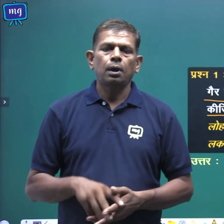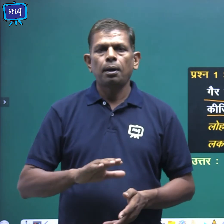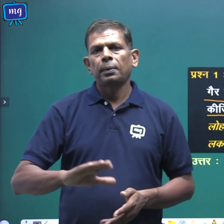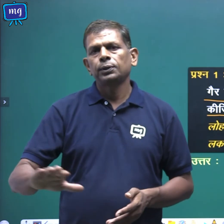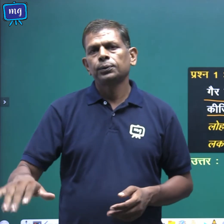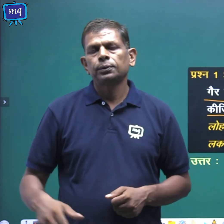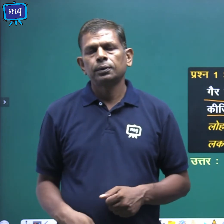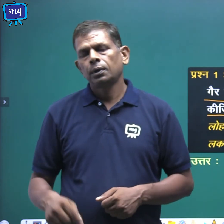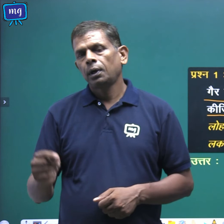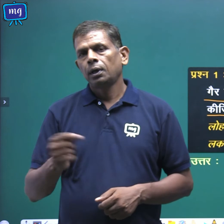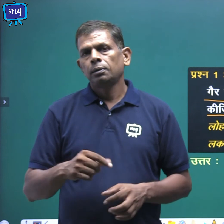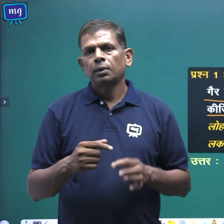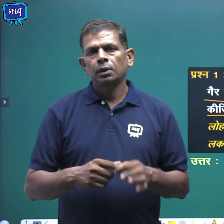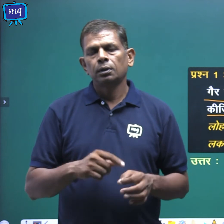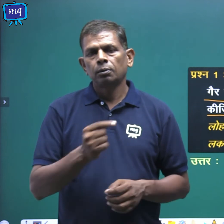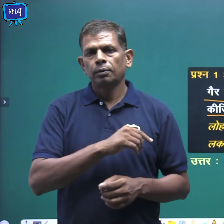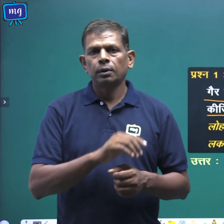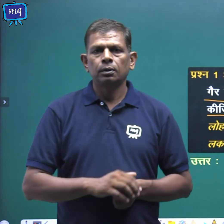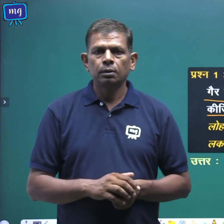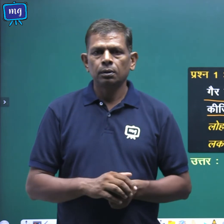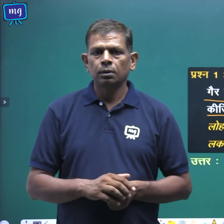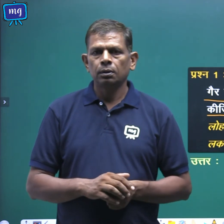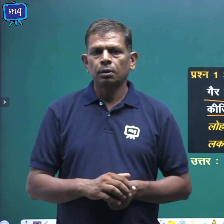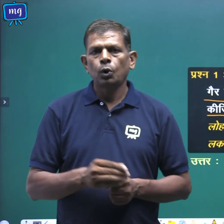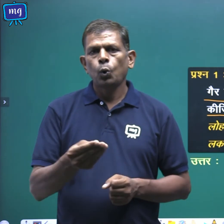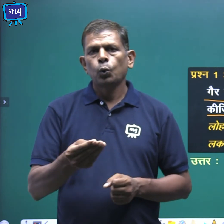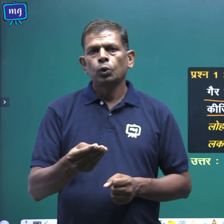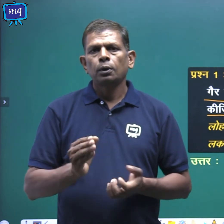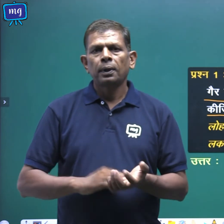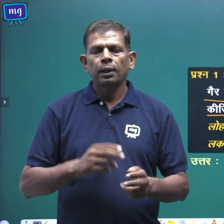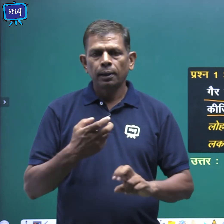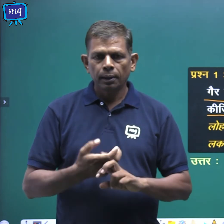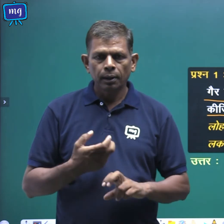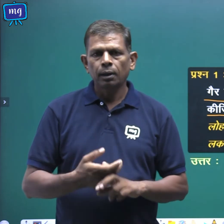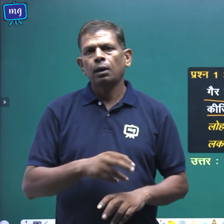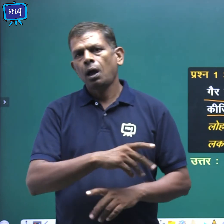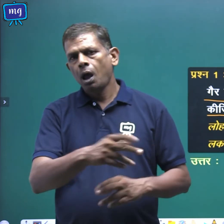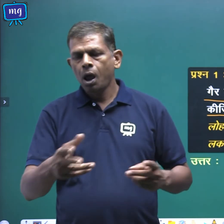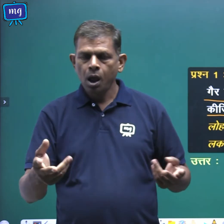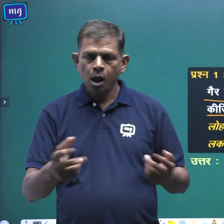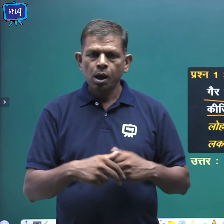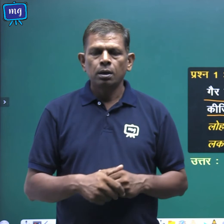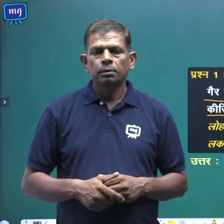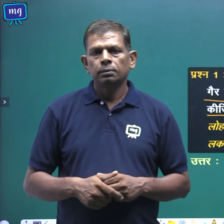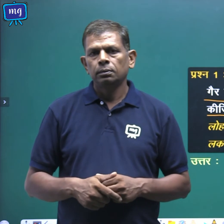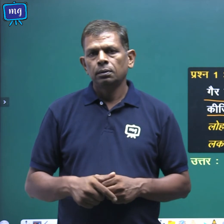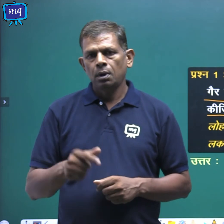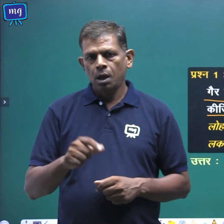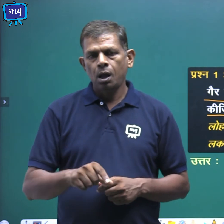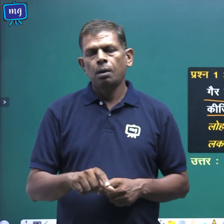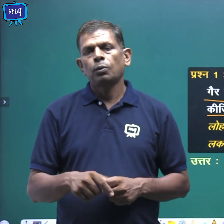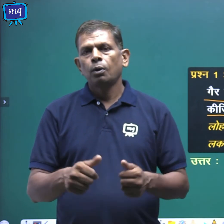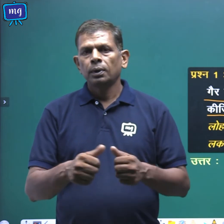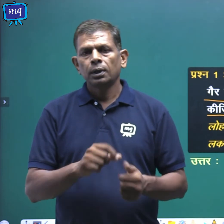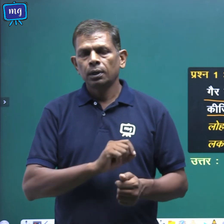बच्चों, इस प्रश्न में आपको कुछ पदार्थों के नाम दिए गए हैं। आपको